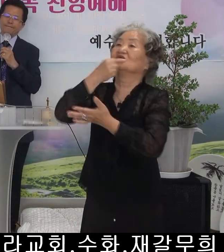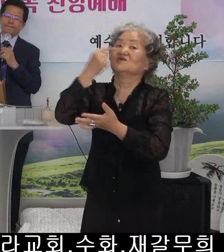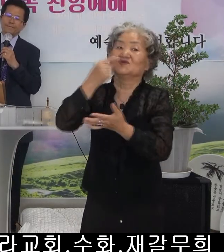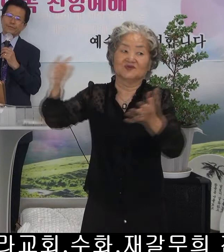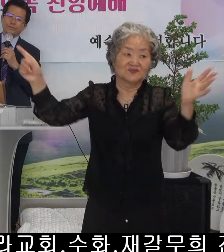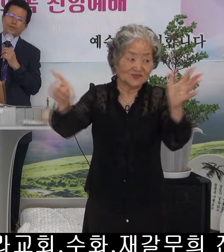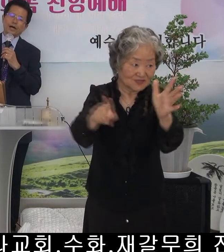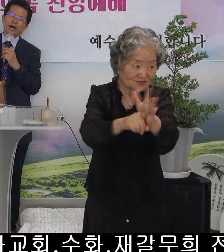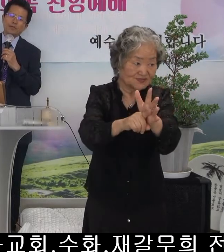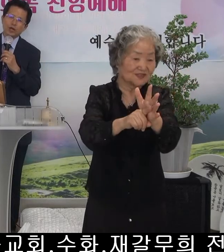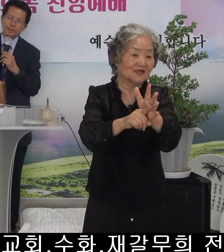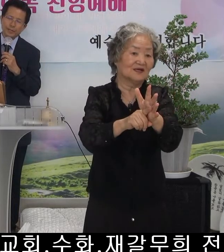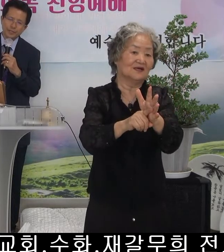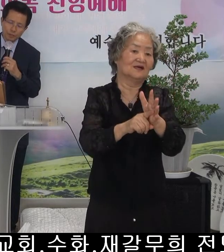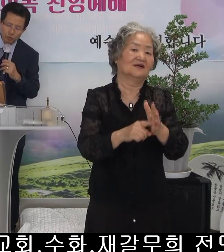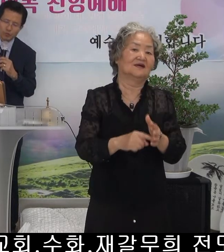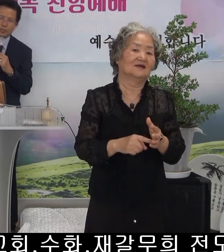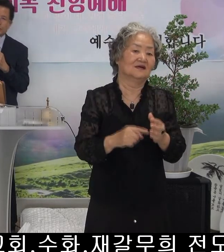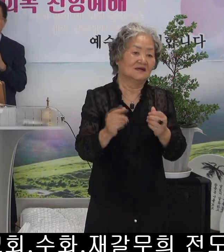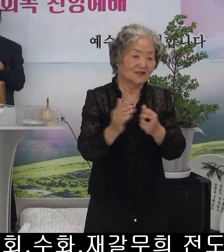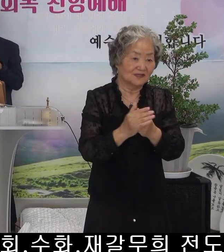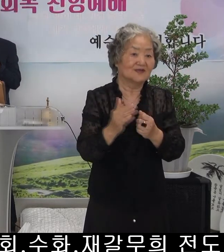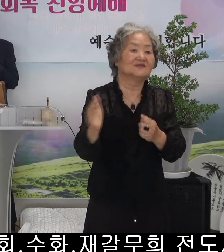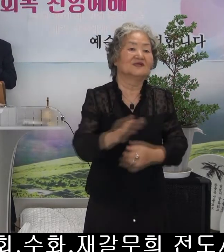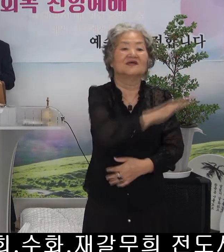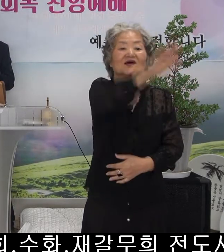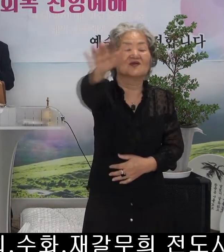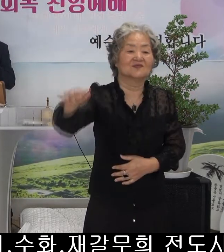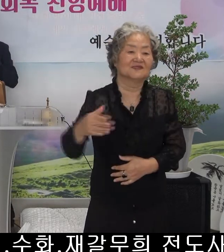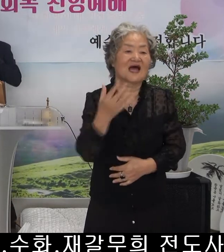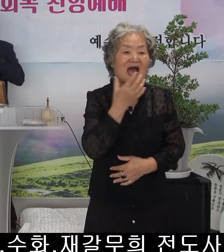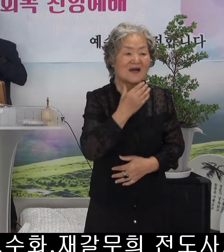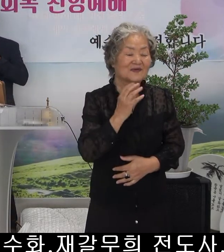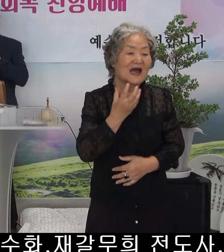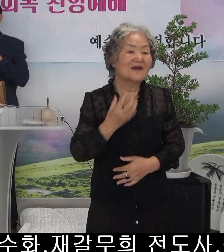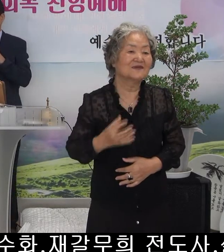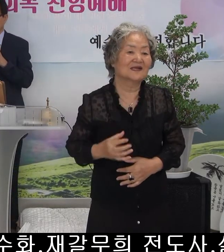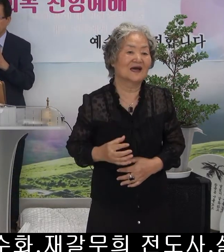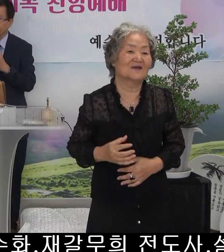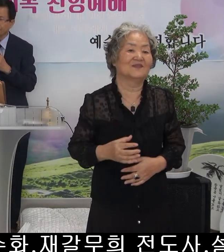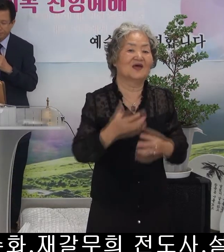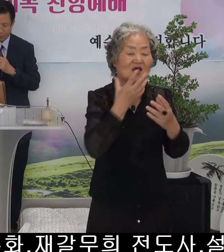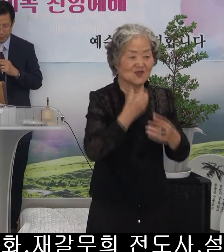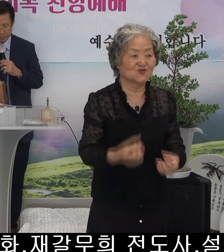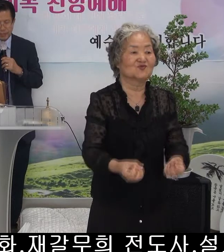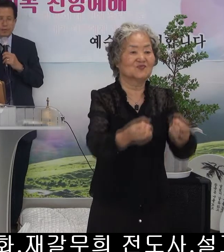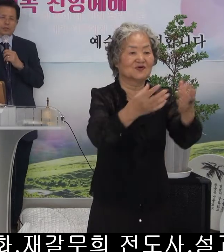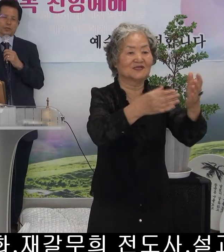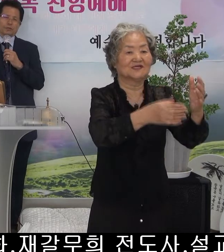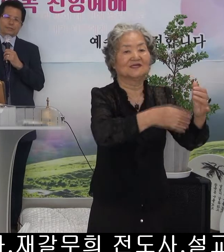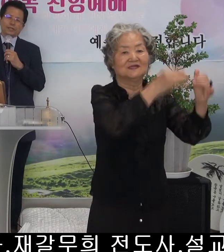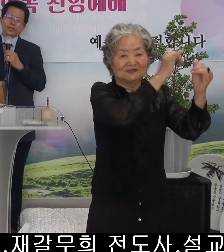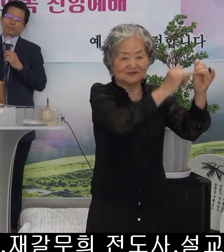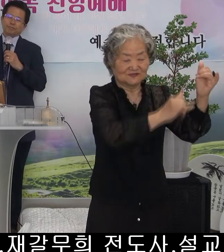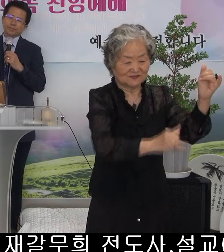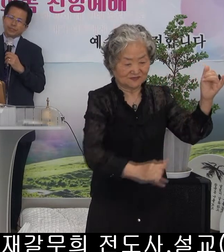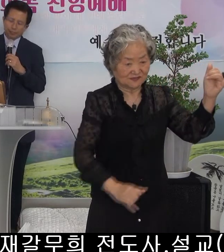가을에 아브라함의 그 축복이 대대로 흘러가시기를 축원합니다.